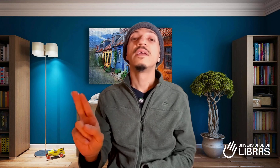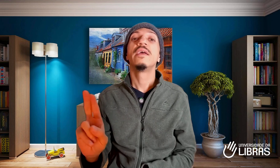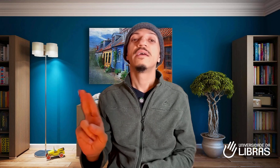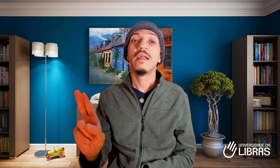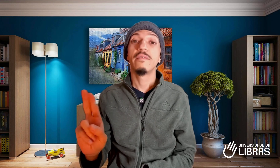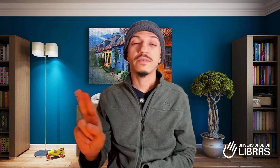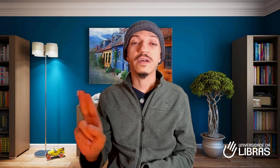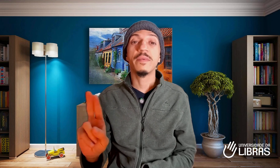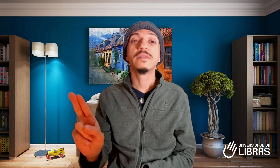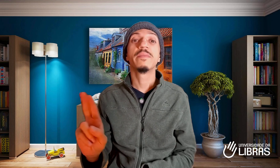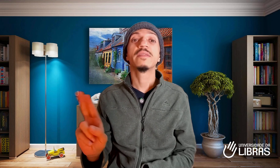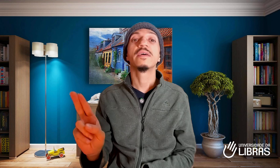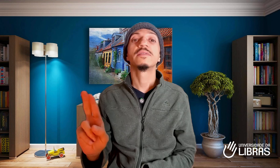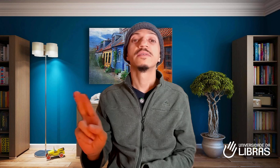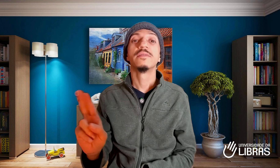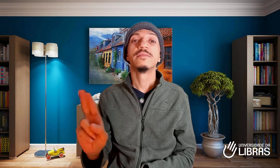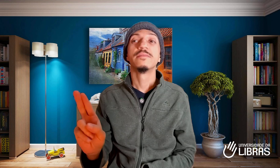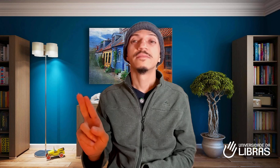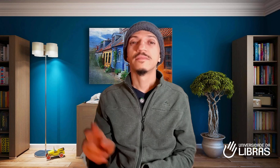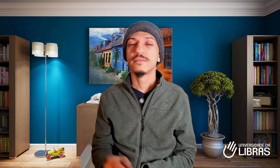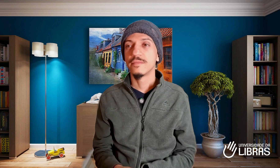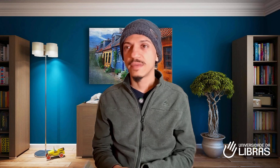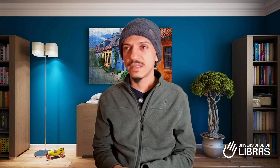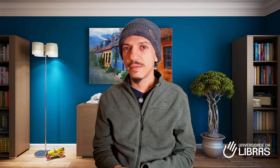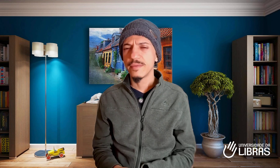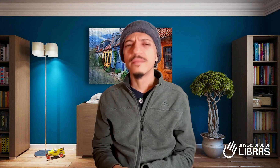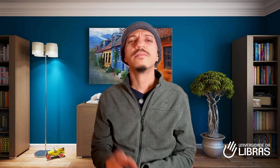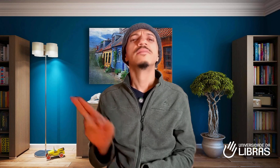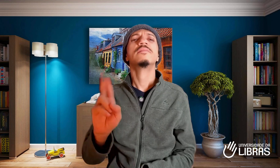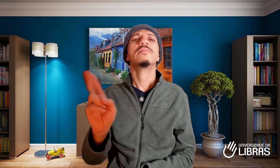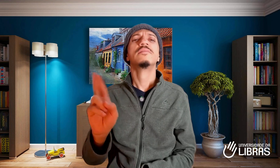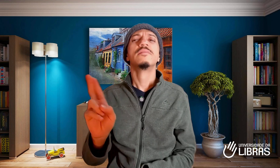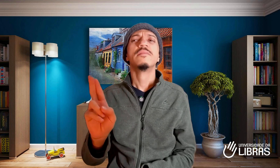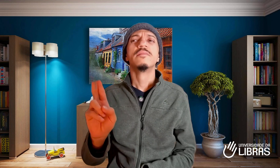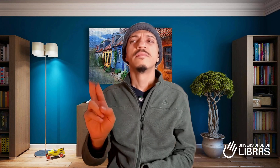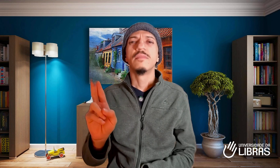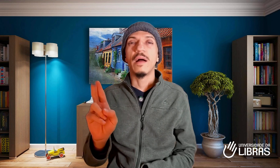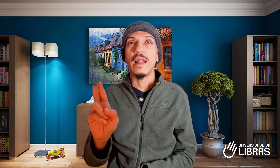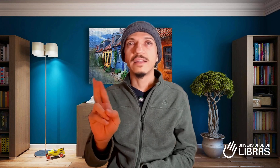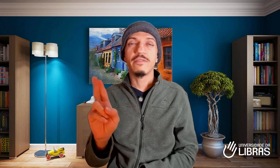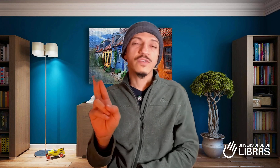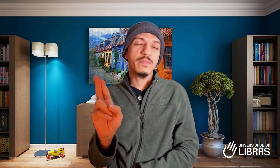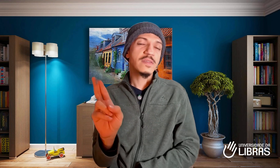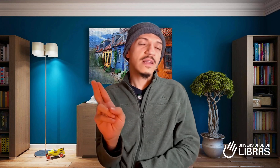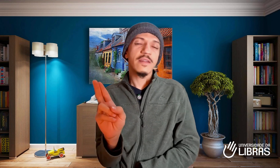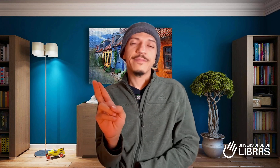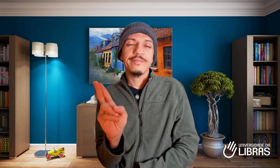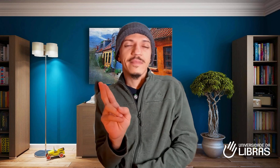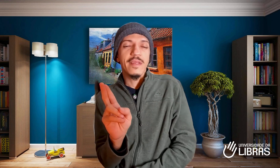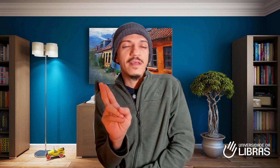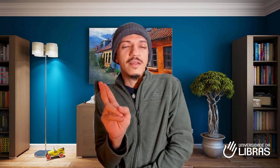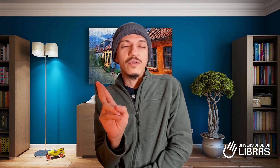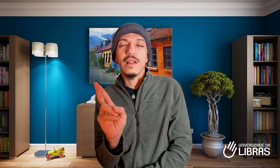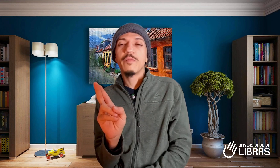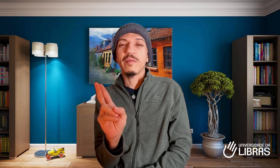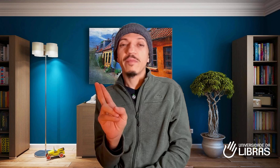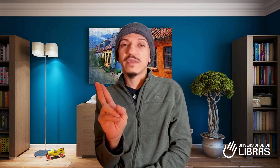E levanta sua cabeça assim para trás. Percebe? Aliás, levanta a sobrancelha não. Estou olhando para mim mesmo no